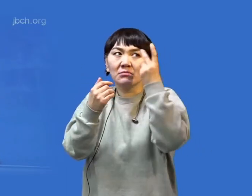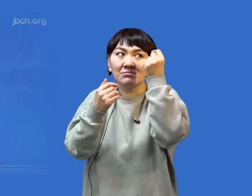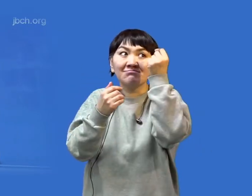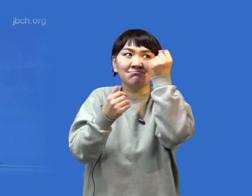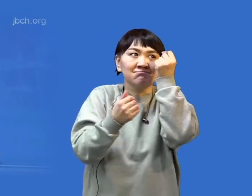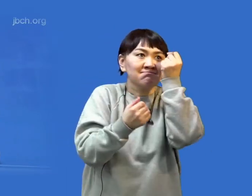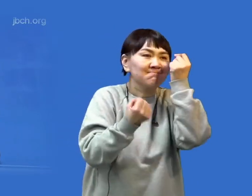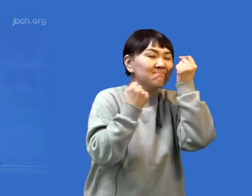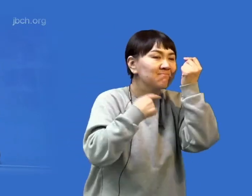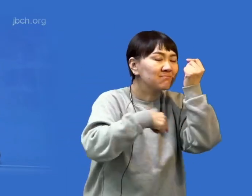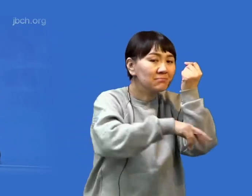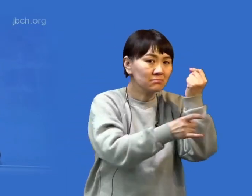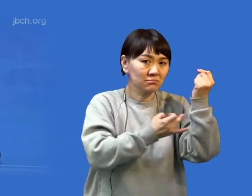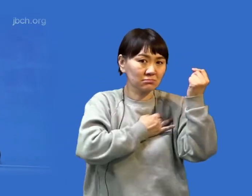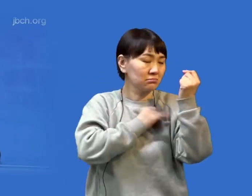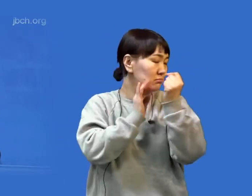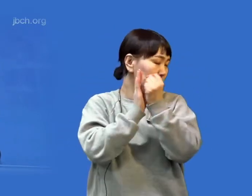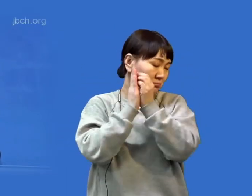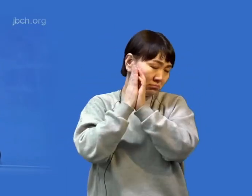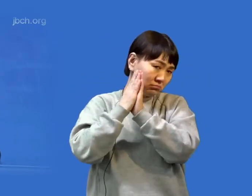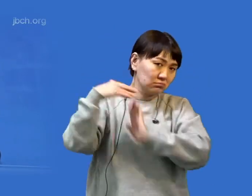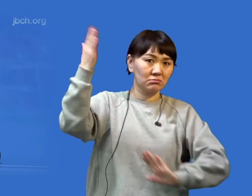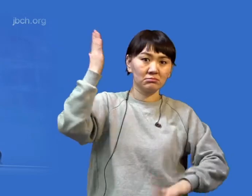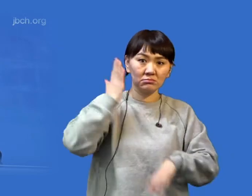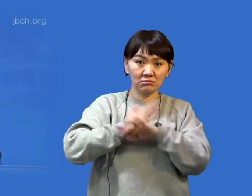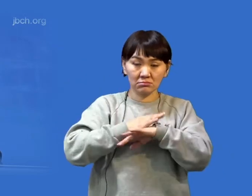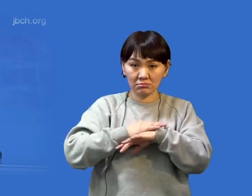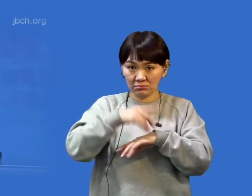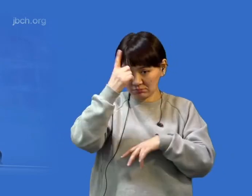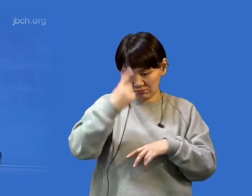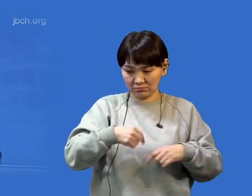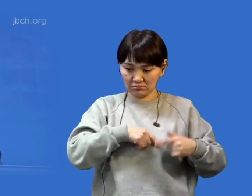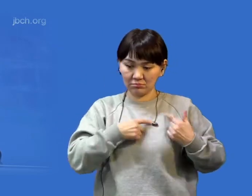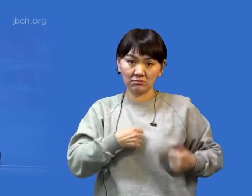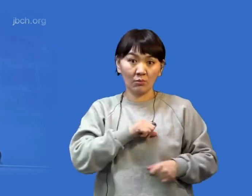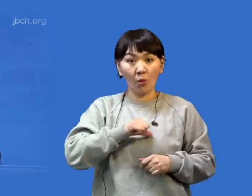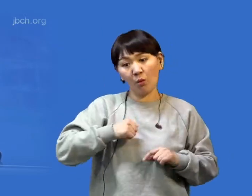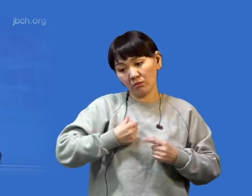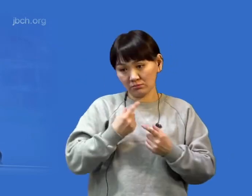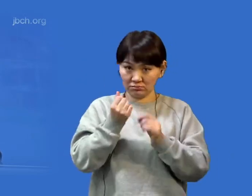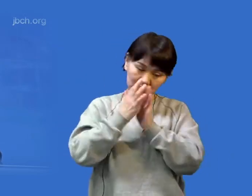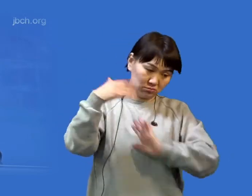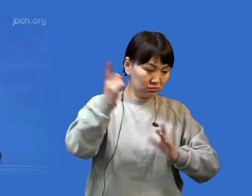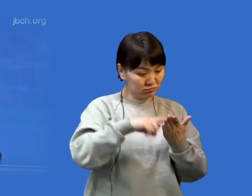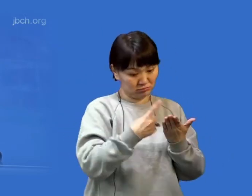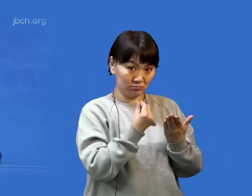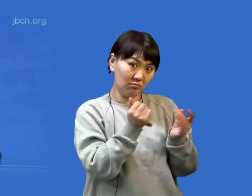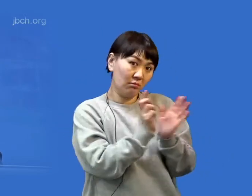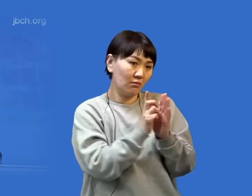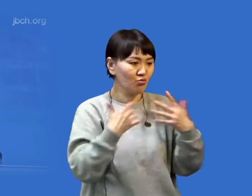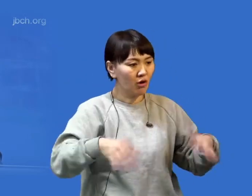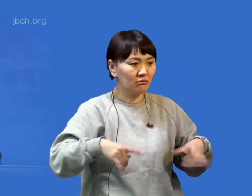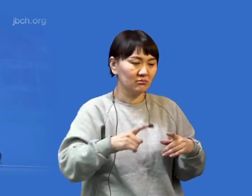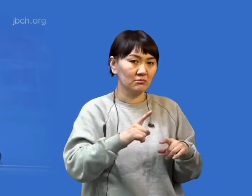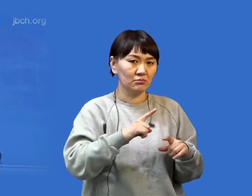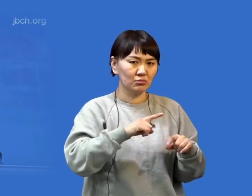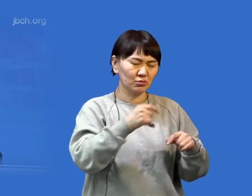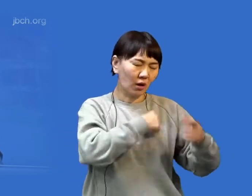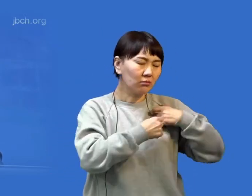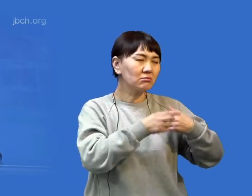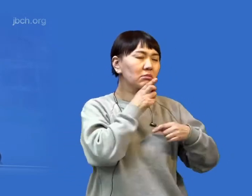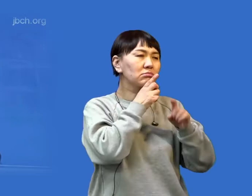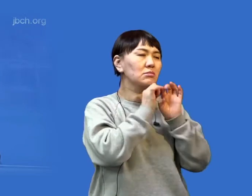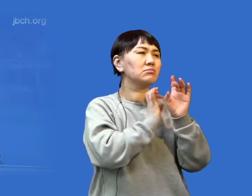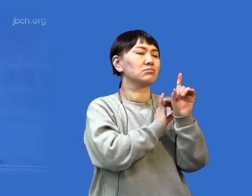Эдгэлээсээ ингээд төрч эдгэлээрээ итгэлээсээ төрөх юм бол өөрийнхөө дураар амьдрна. Ингээд төмөн зовлонгоор өөрсдөө сүлэвж. Энэ